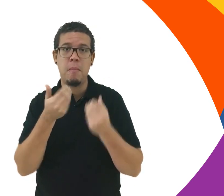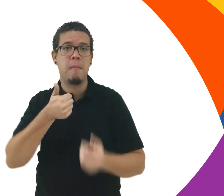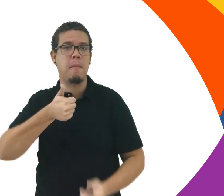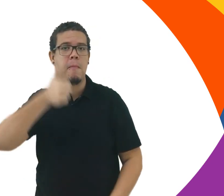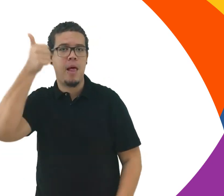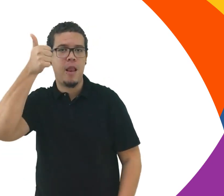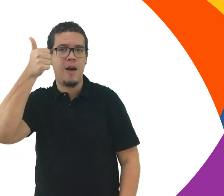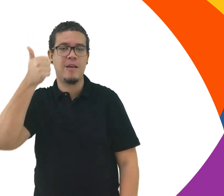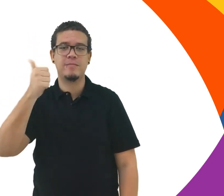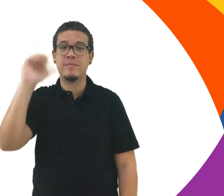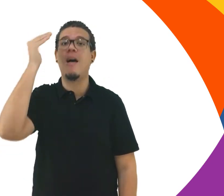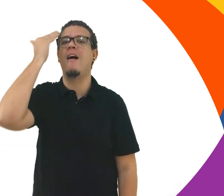elemento principal.